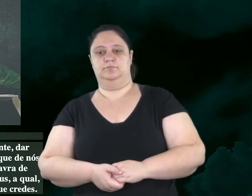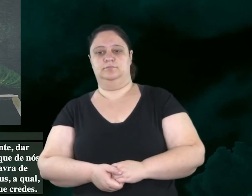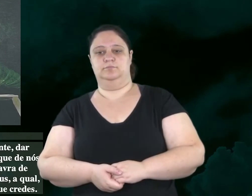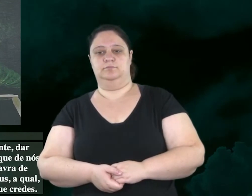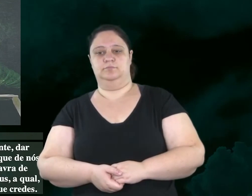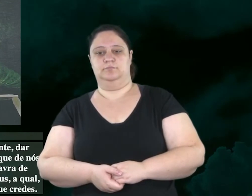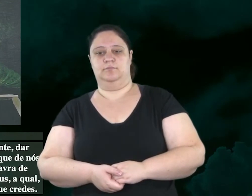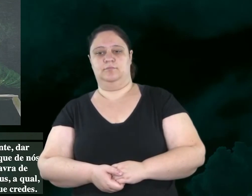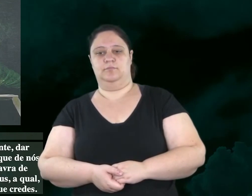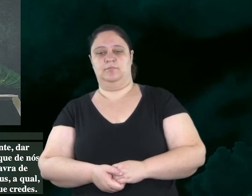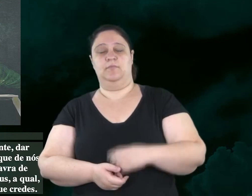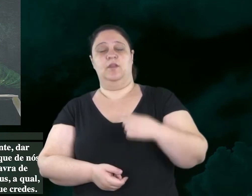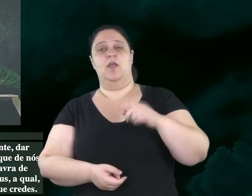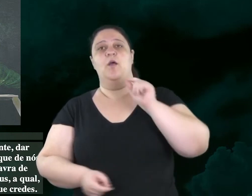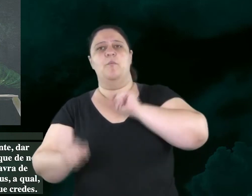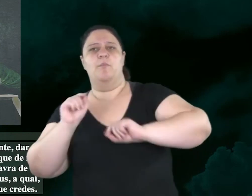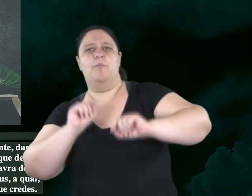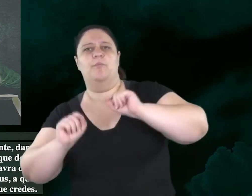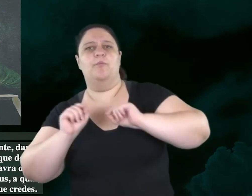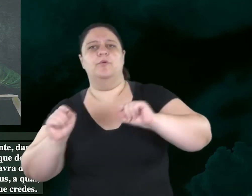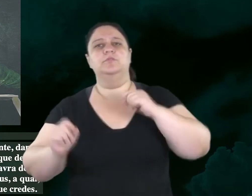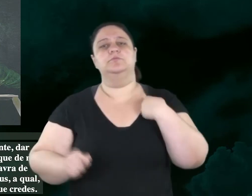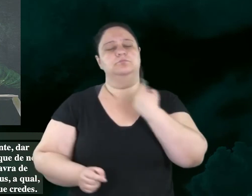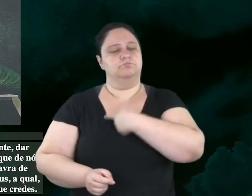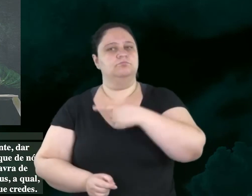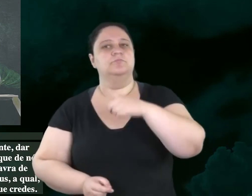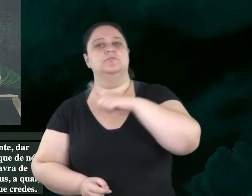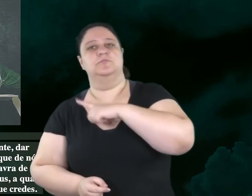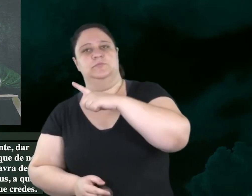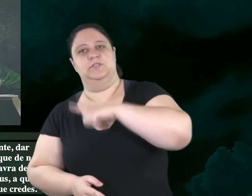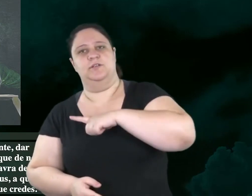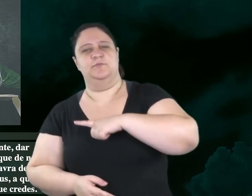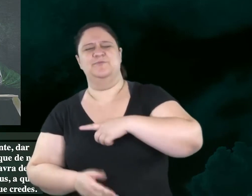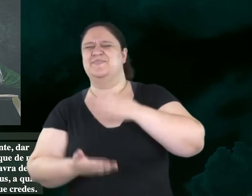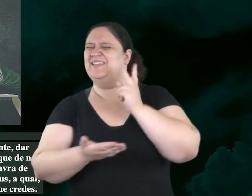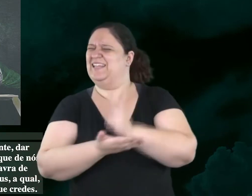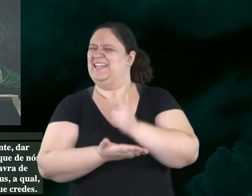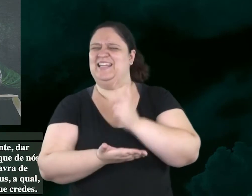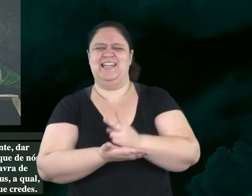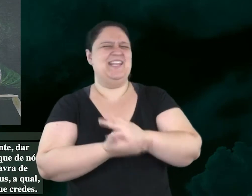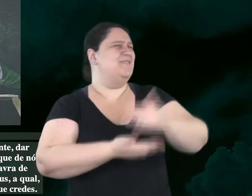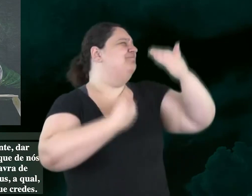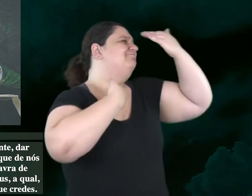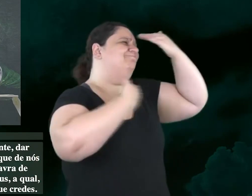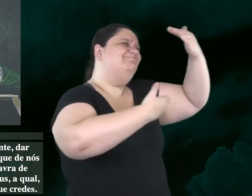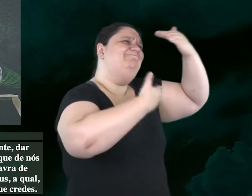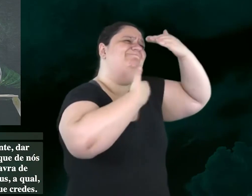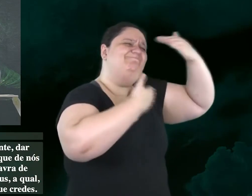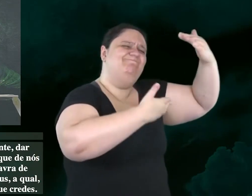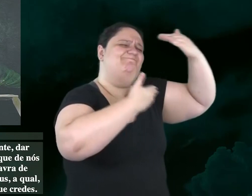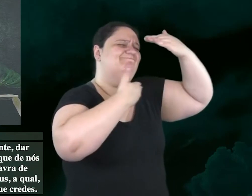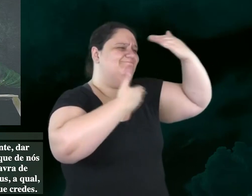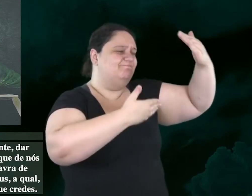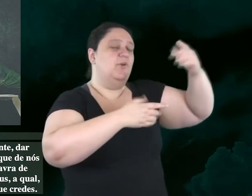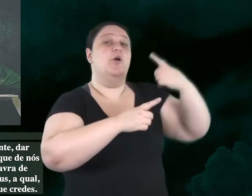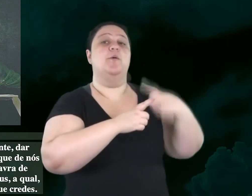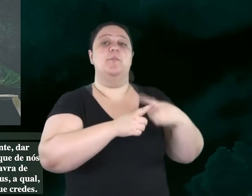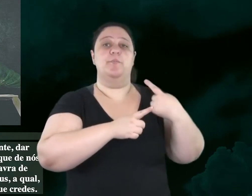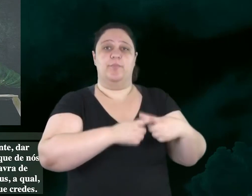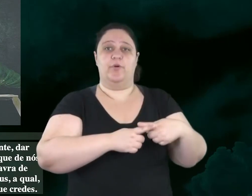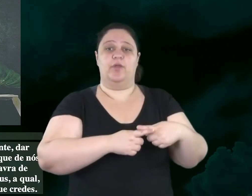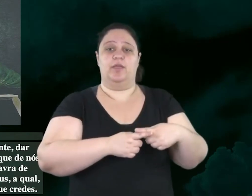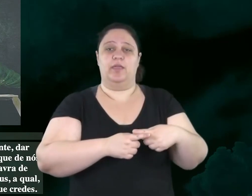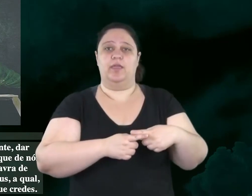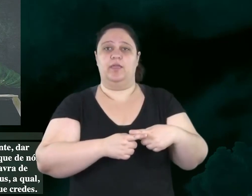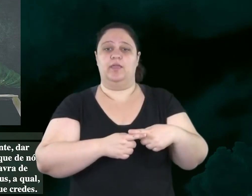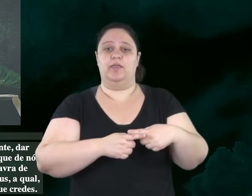para incessantemente dar graças a Deus, é que, tendo vós recebido a